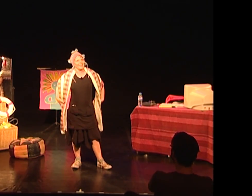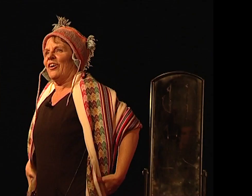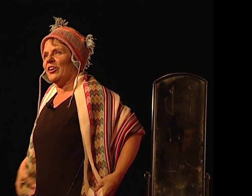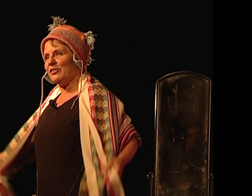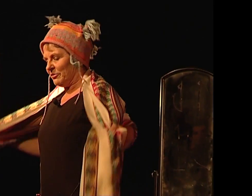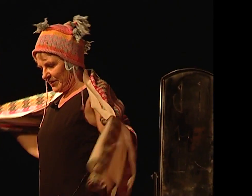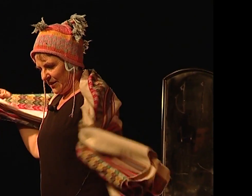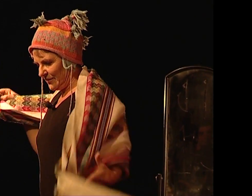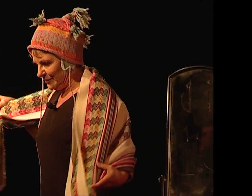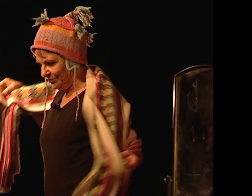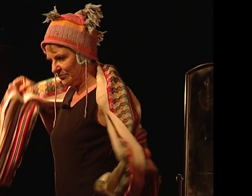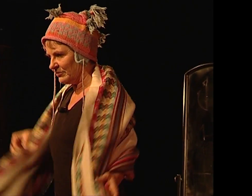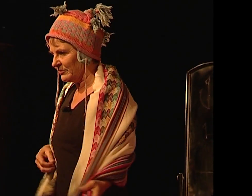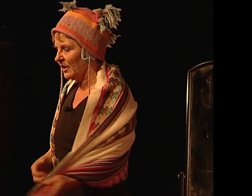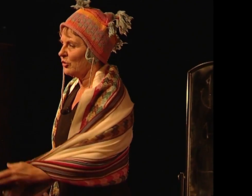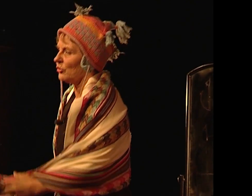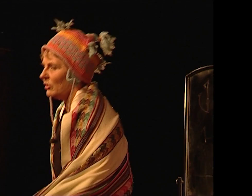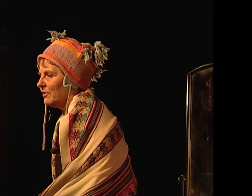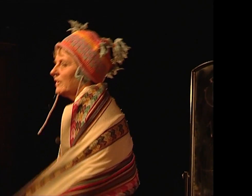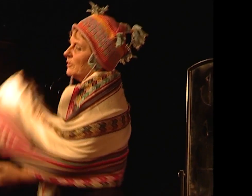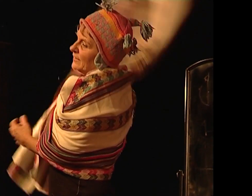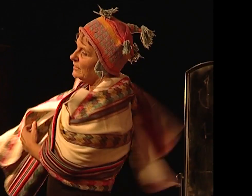En 84, je sors de la fac de lettres.